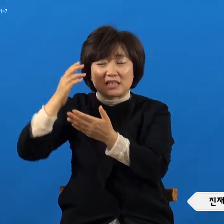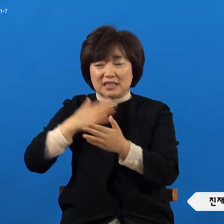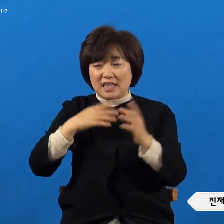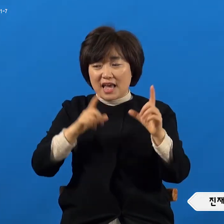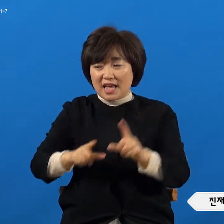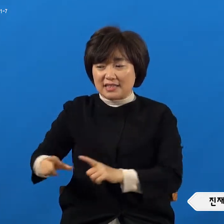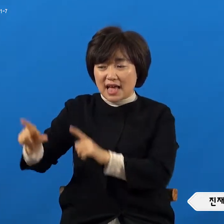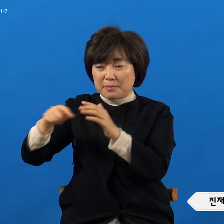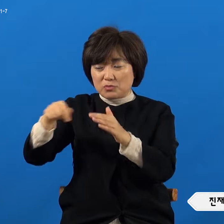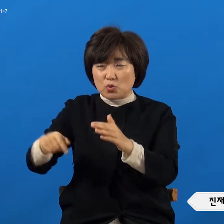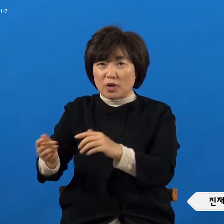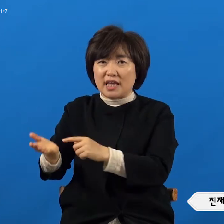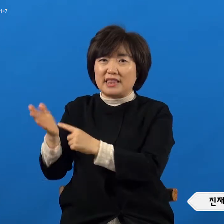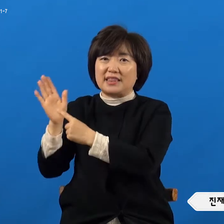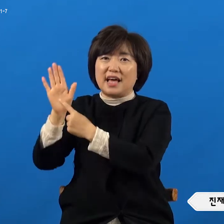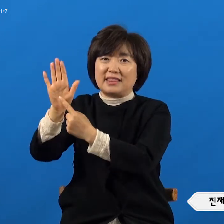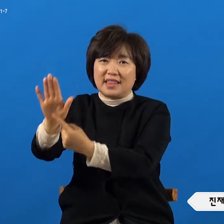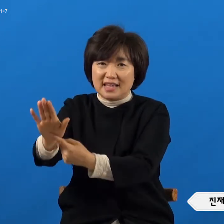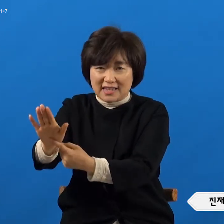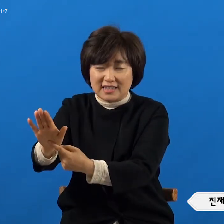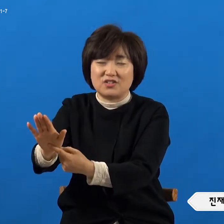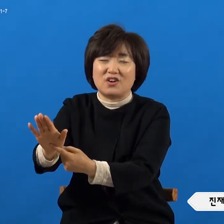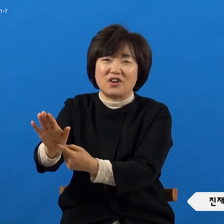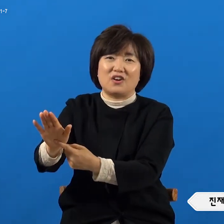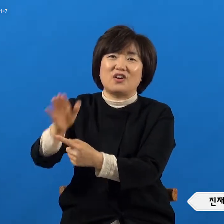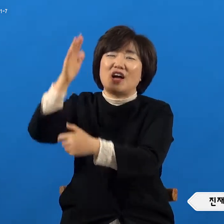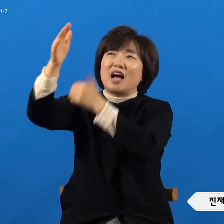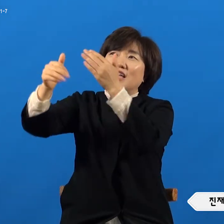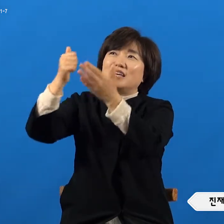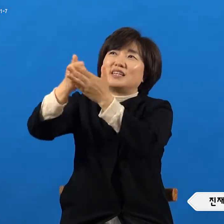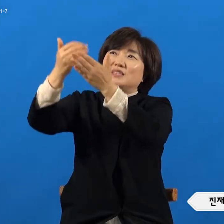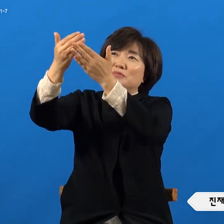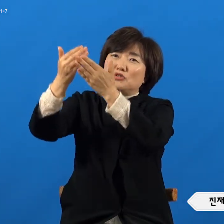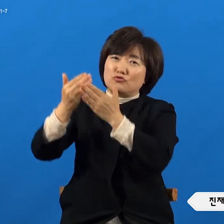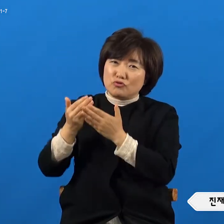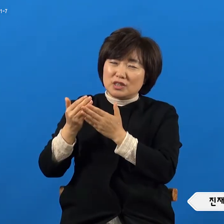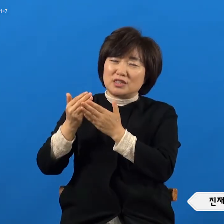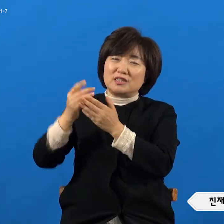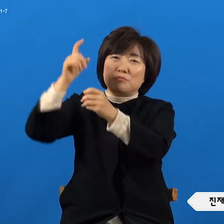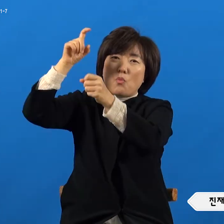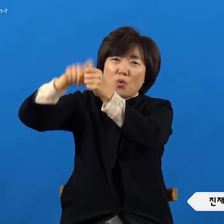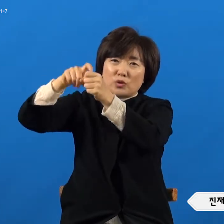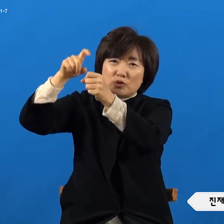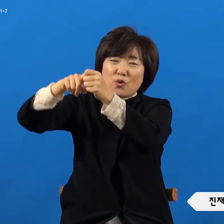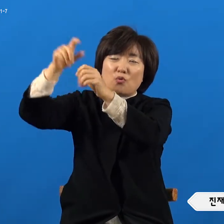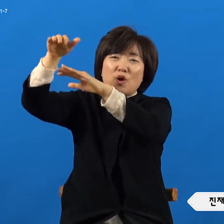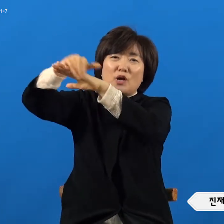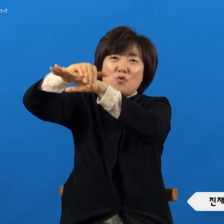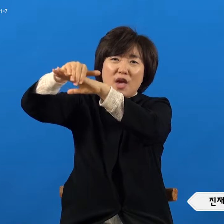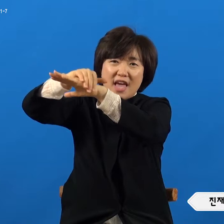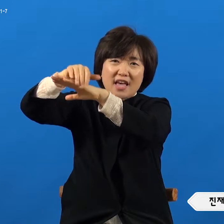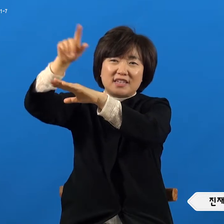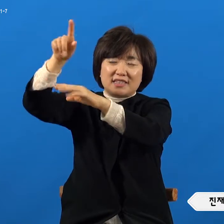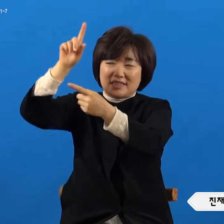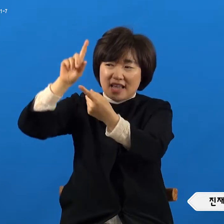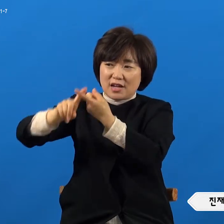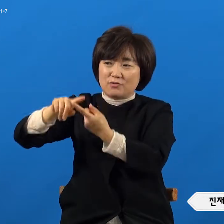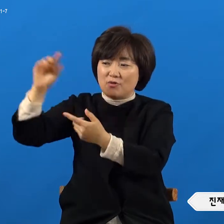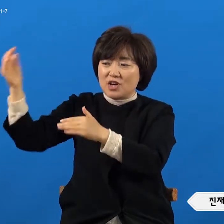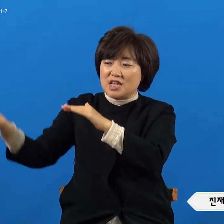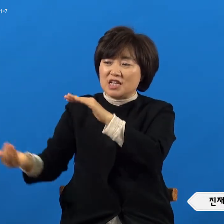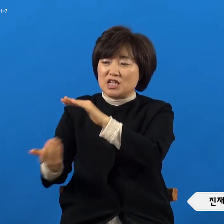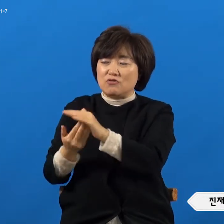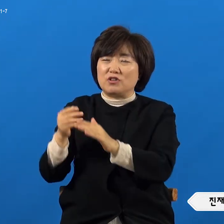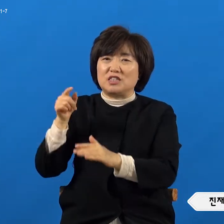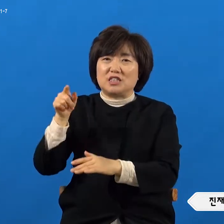하나님의 풍족한 은혜로 주시는 하나님의 목적과 계획, 바로 이것이 진정한